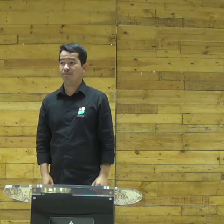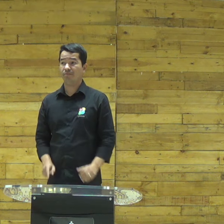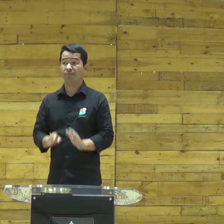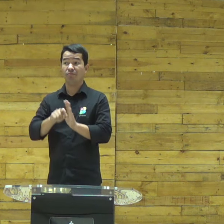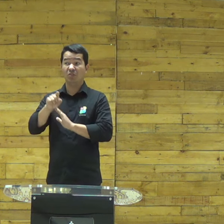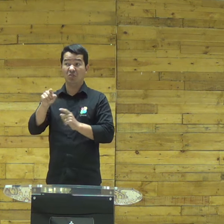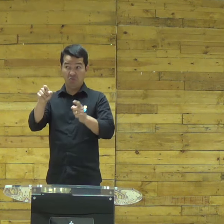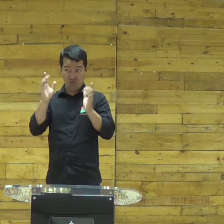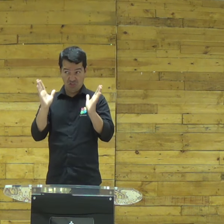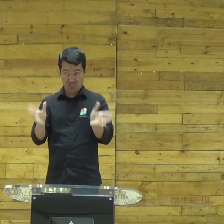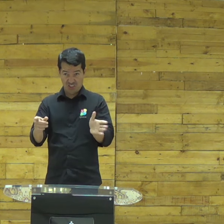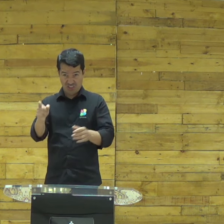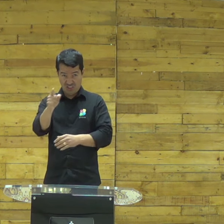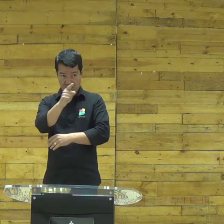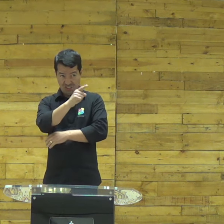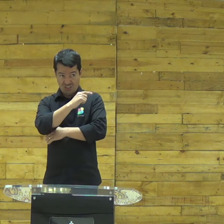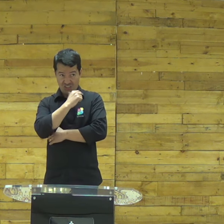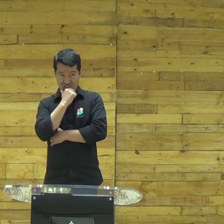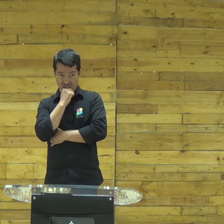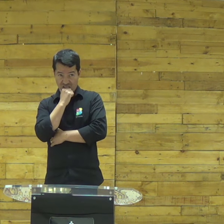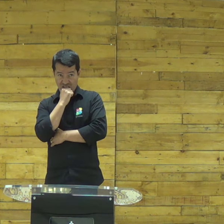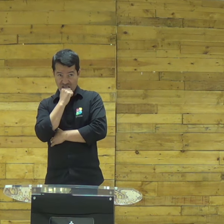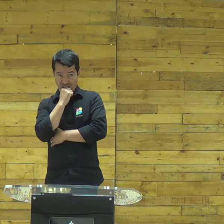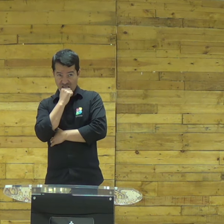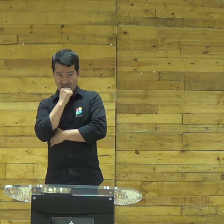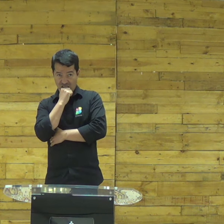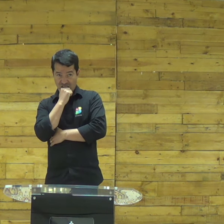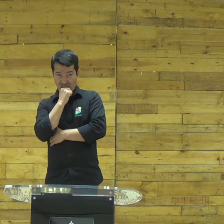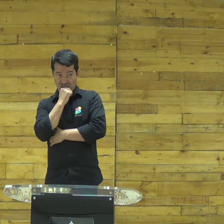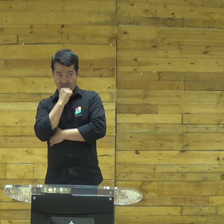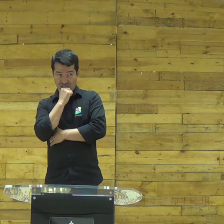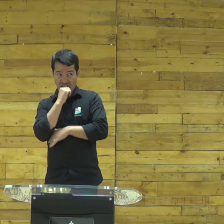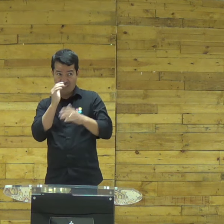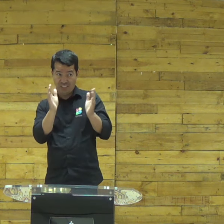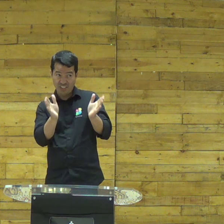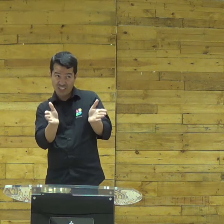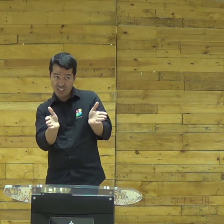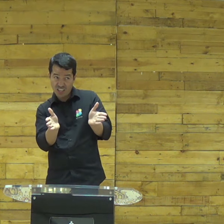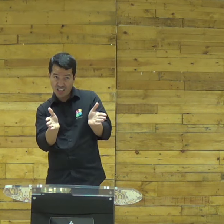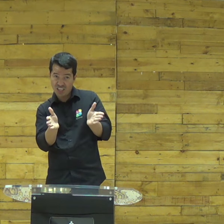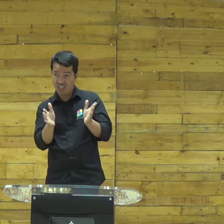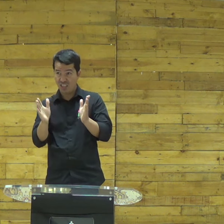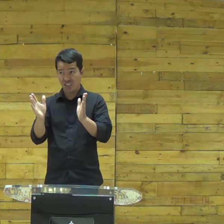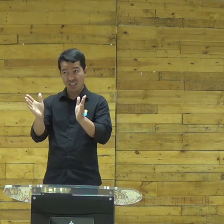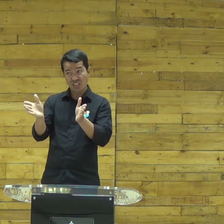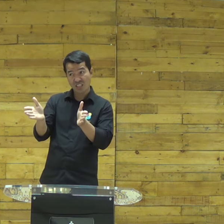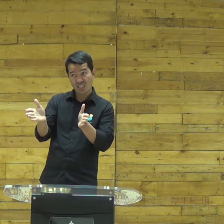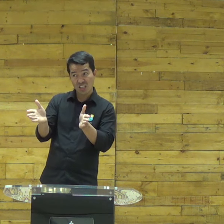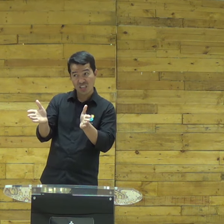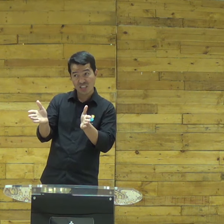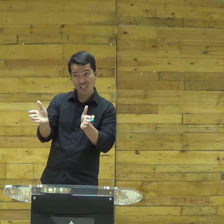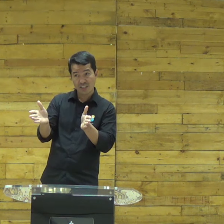mostrar Jesus agora eu quero te perguntar você já tem mostrado Jesus já